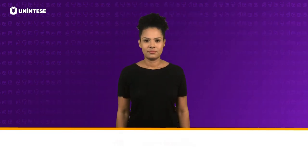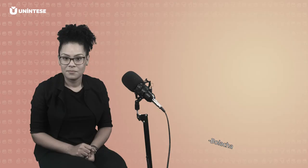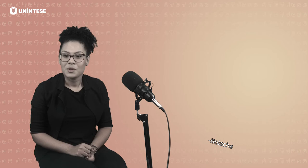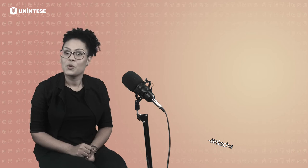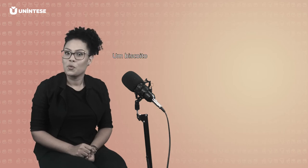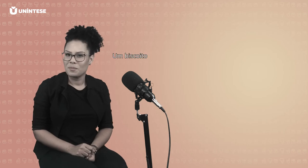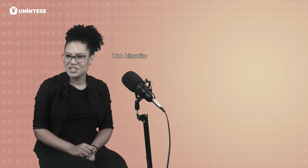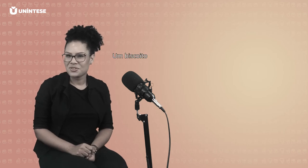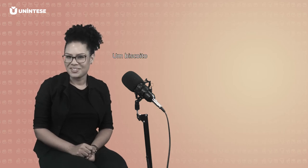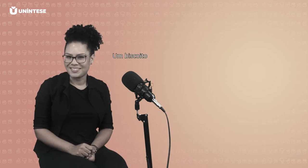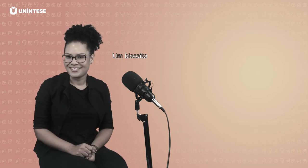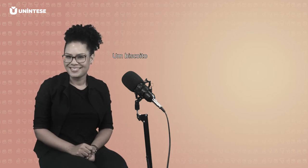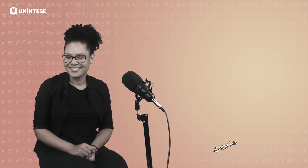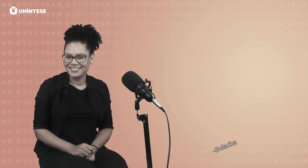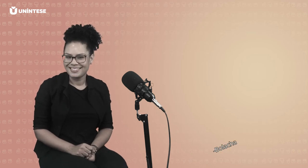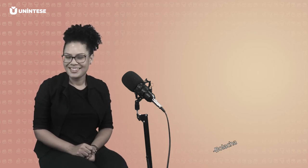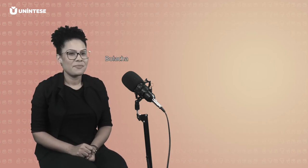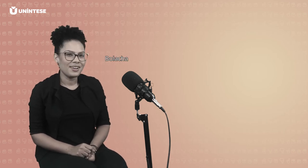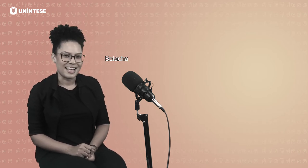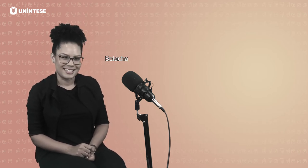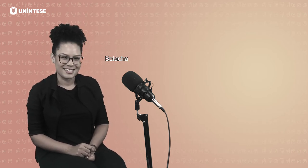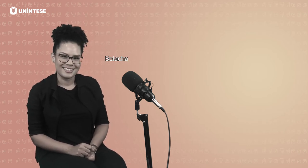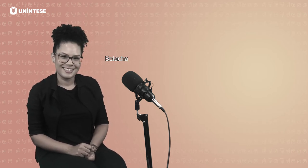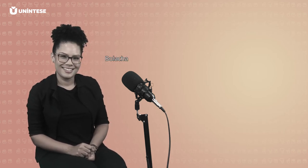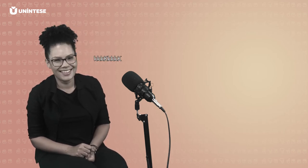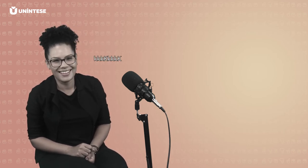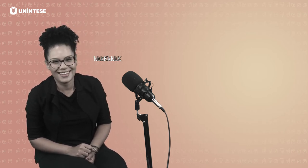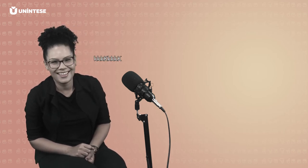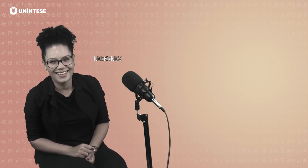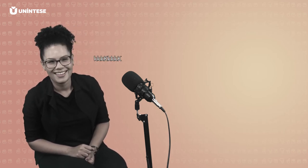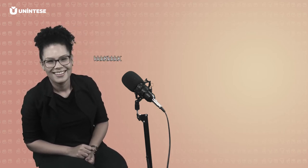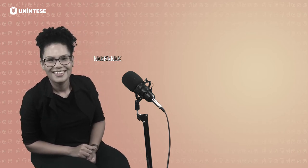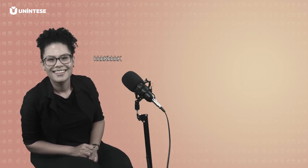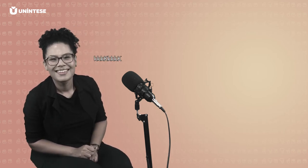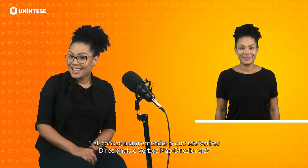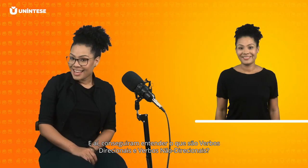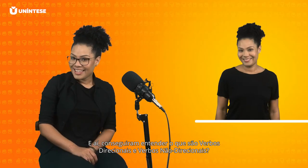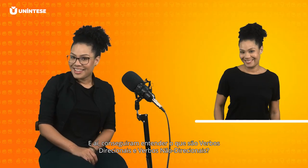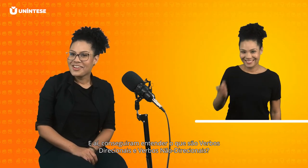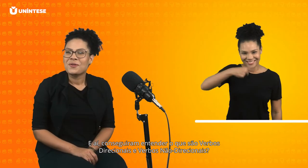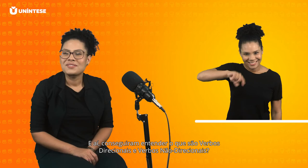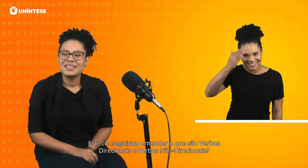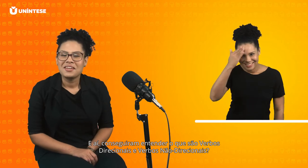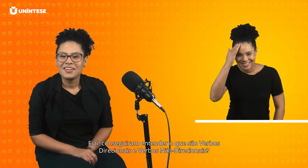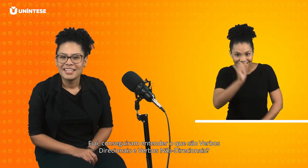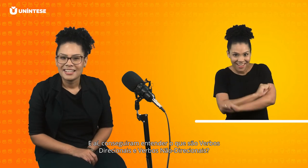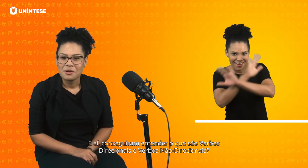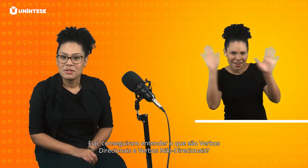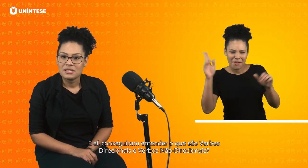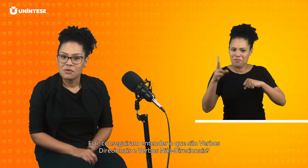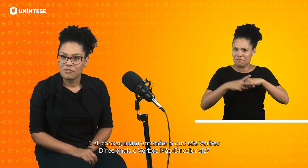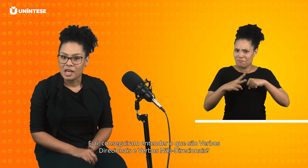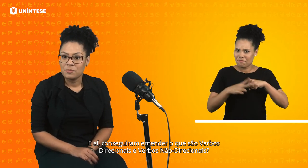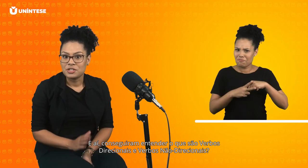Bolacha Um biscoito? Bolacha Bolacha E aí, conseguiram entender o que são verbos